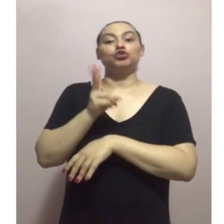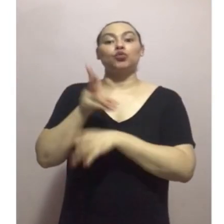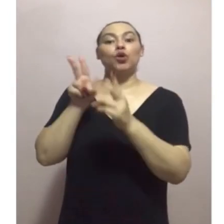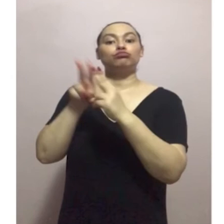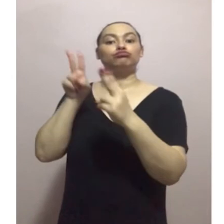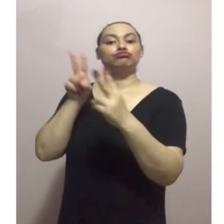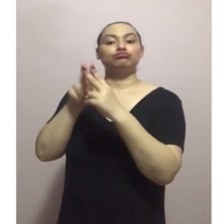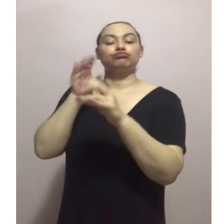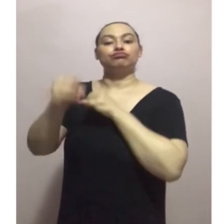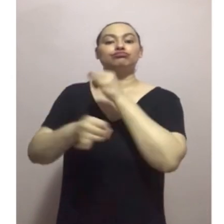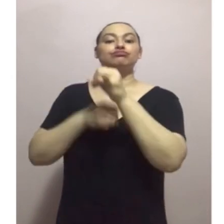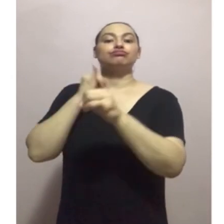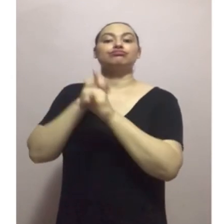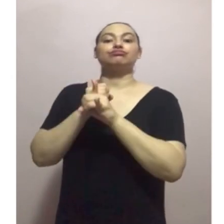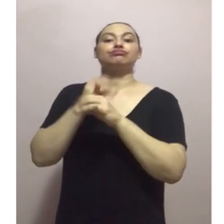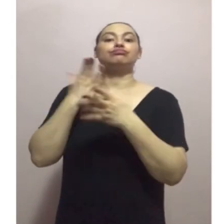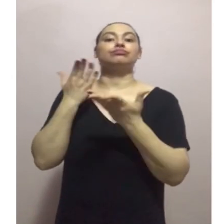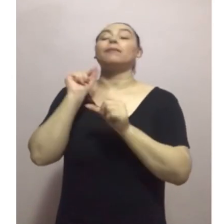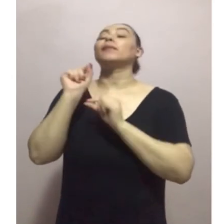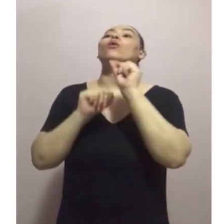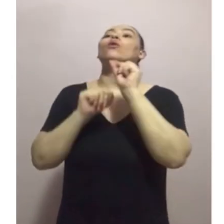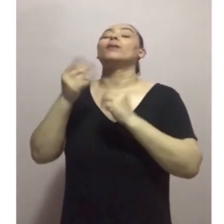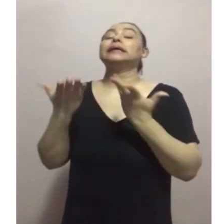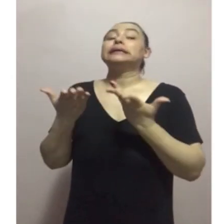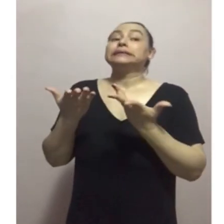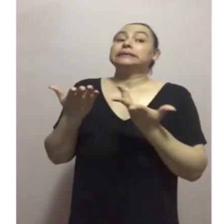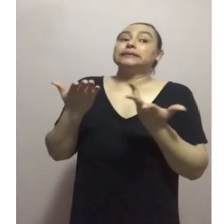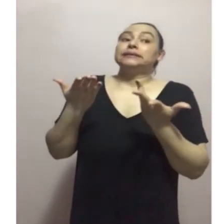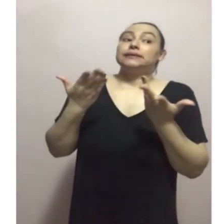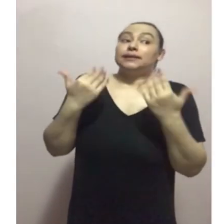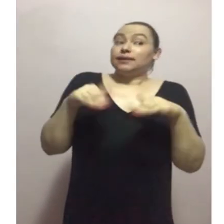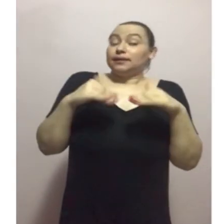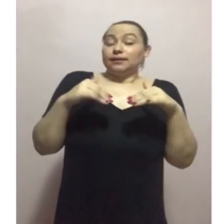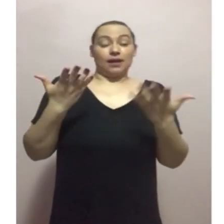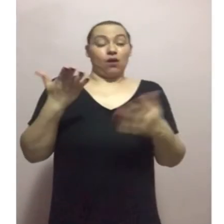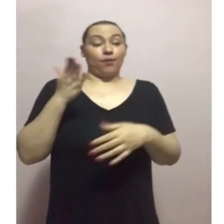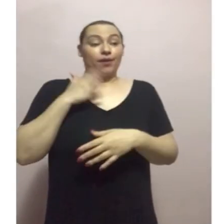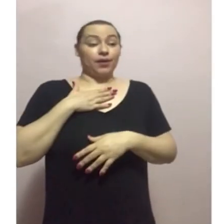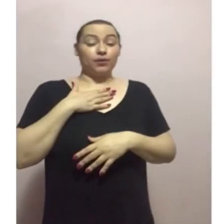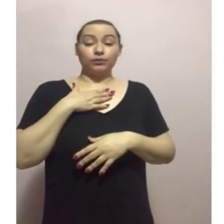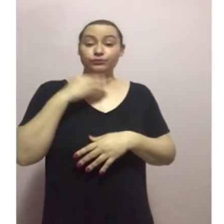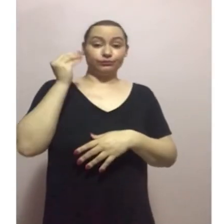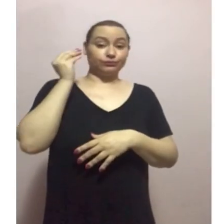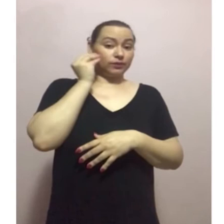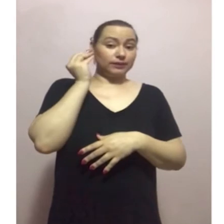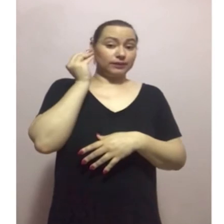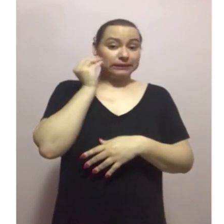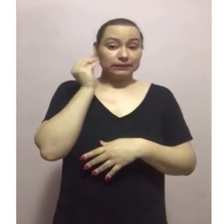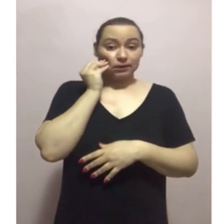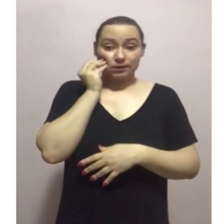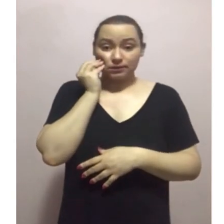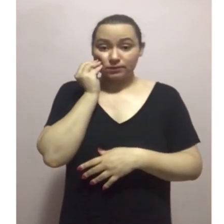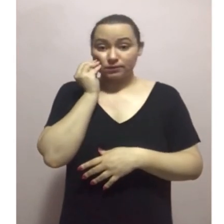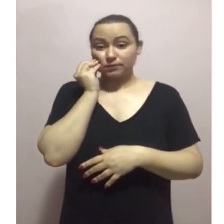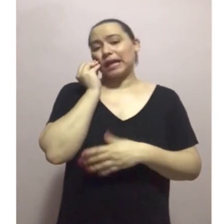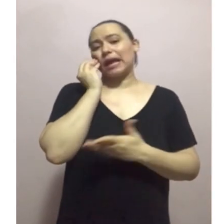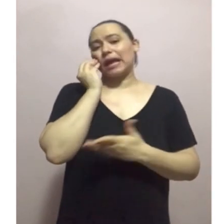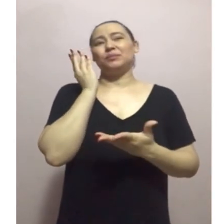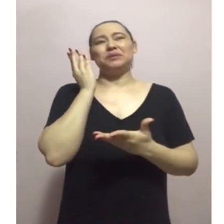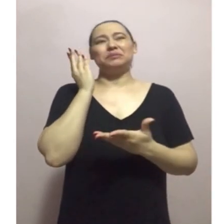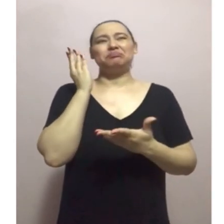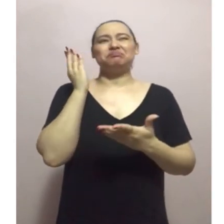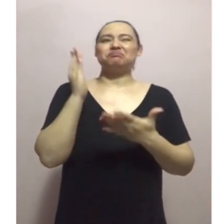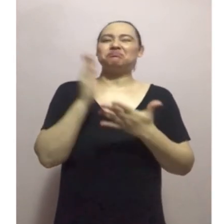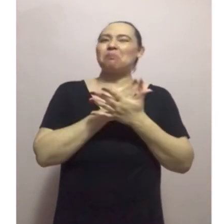imagina até quando? Como é que está o seu Então, planejamento? Eu acho que eu tô tentando até